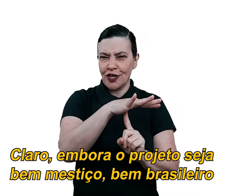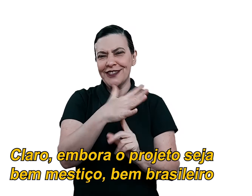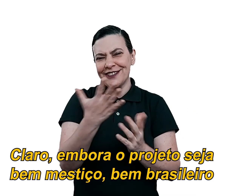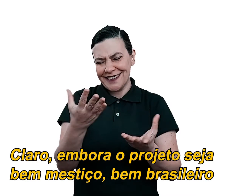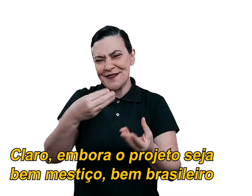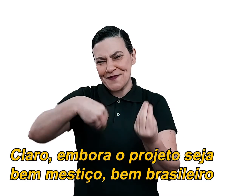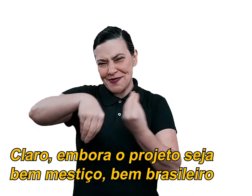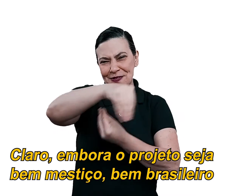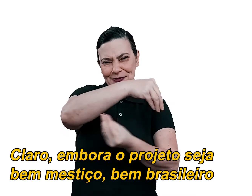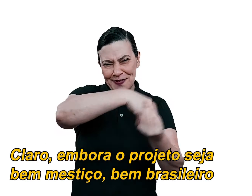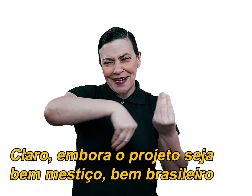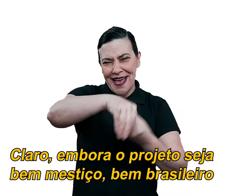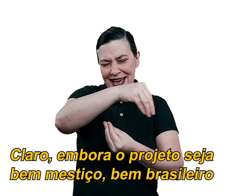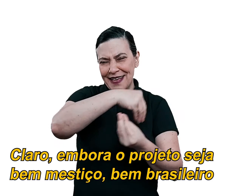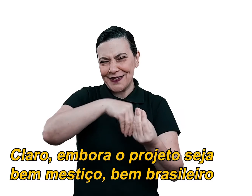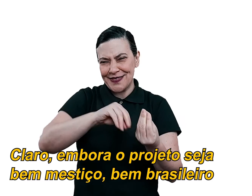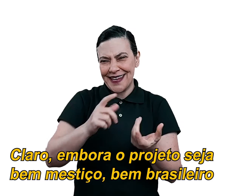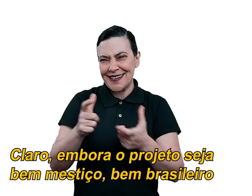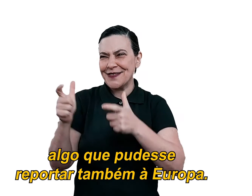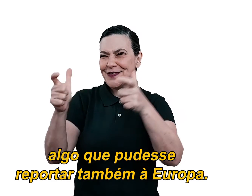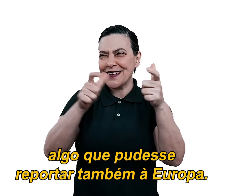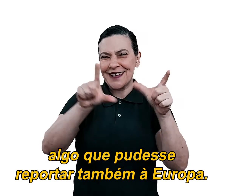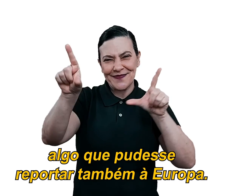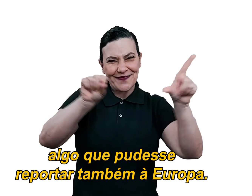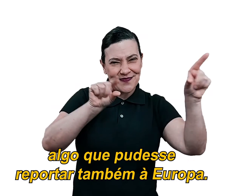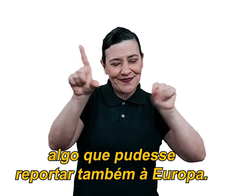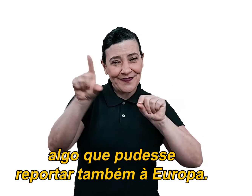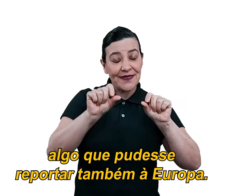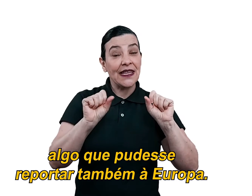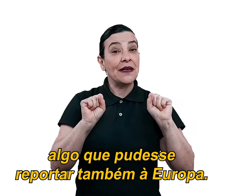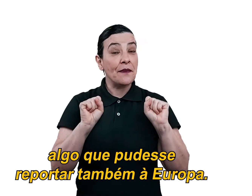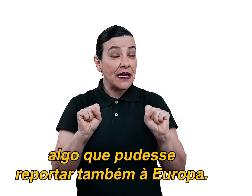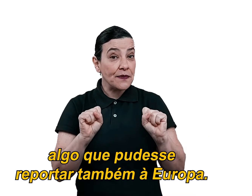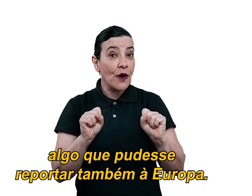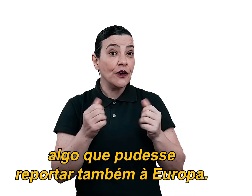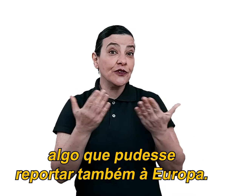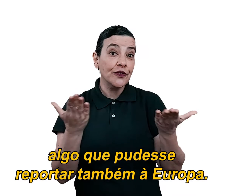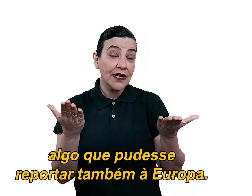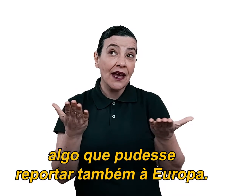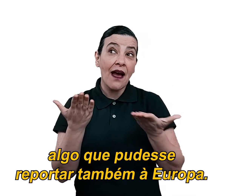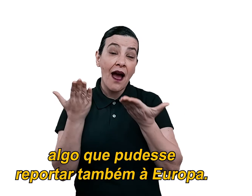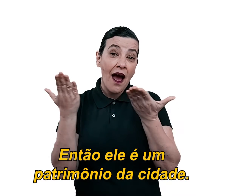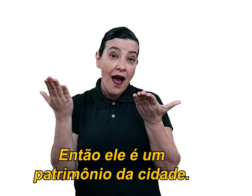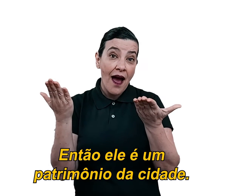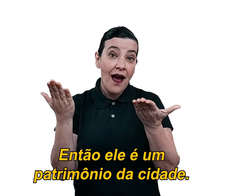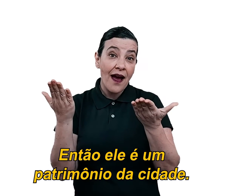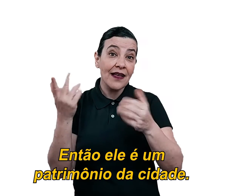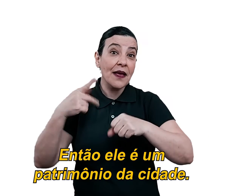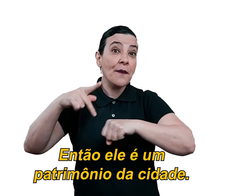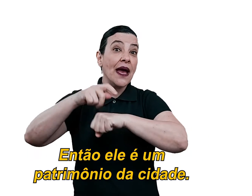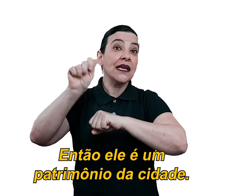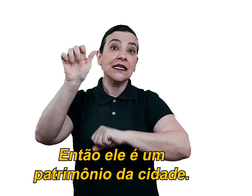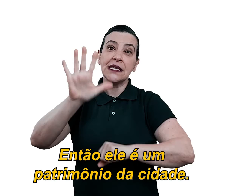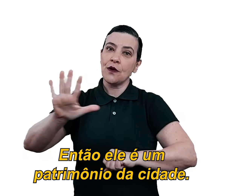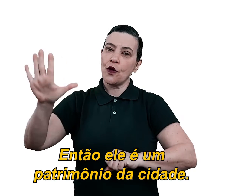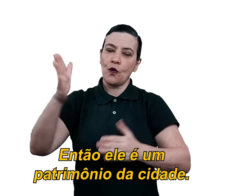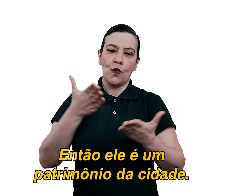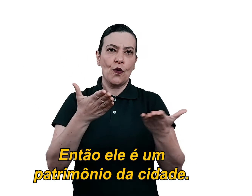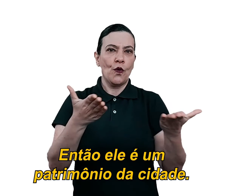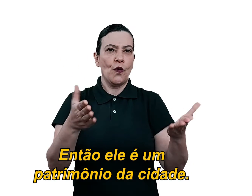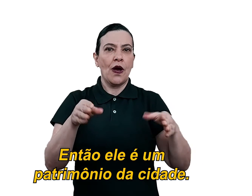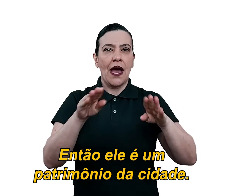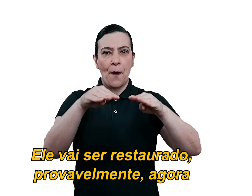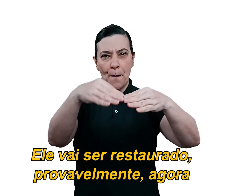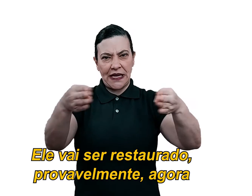bem mestiço, né? Bem brasileiro, né? Algo que pudesse reportar também a Europa. Né? Então, ele é um patrimônio